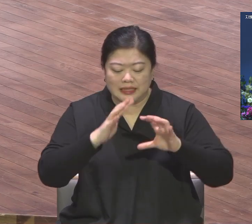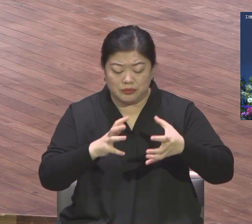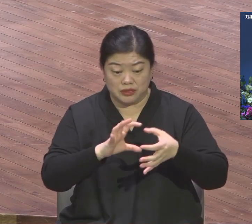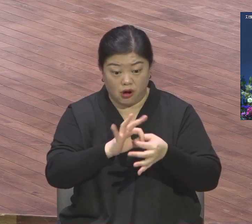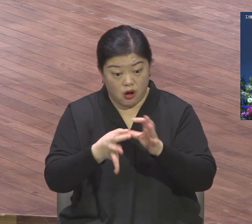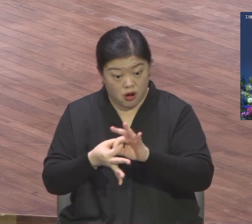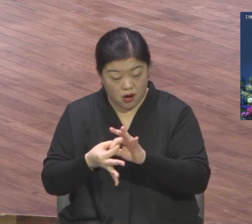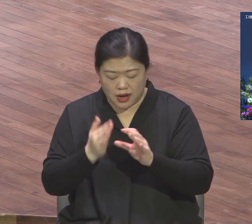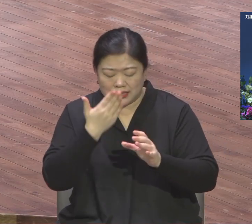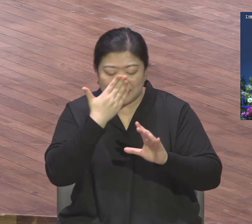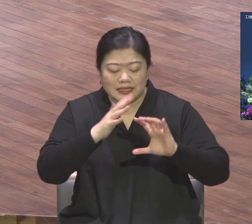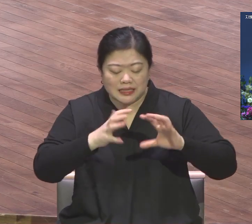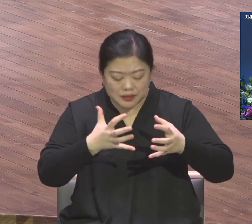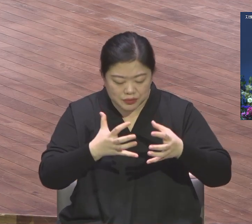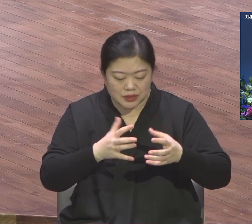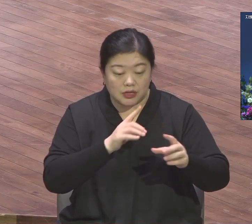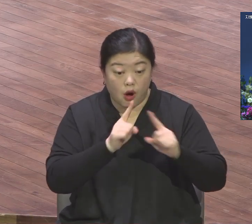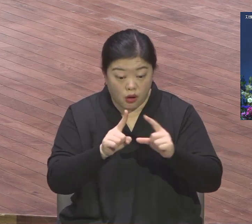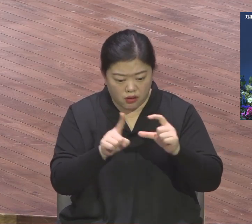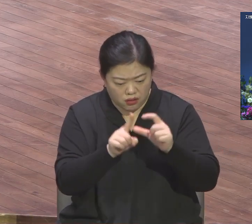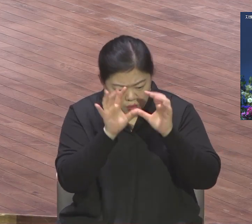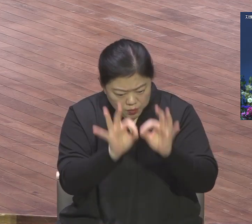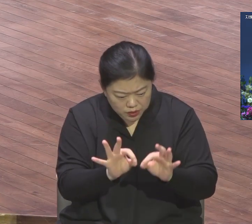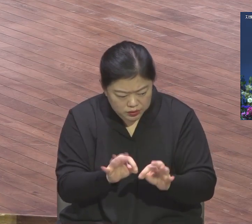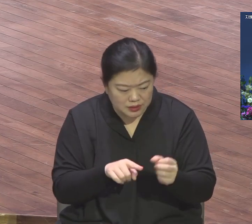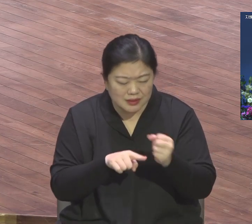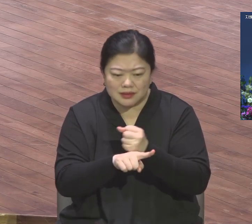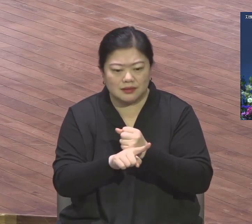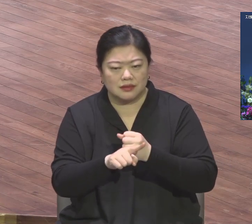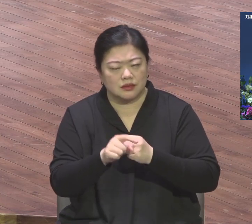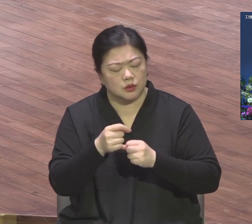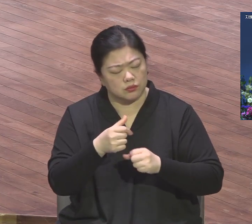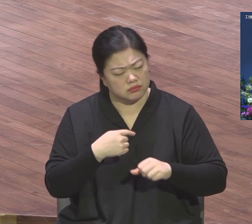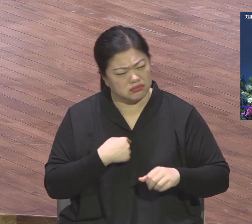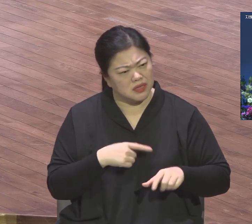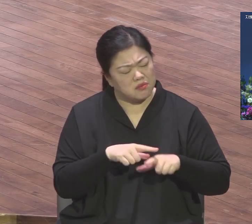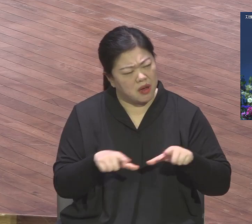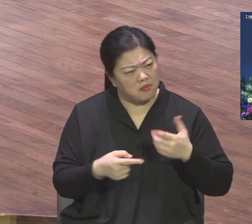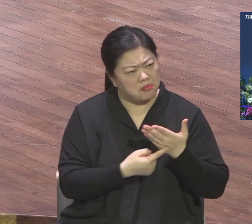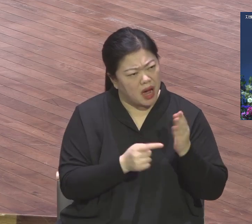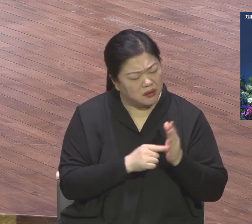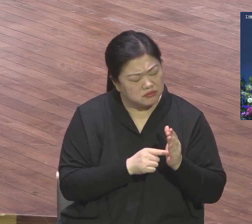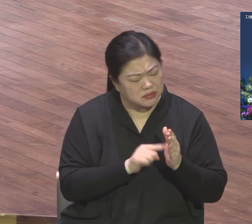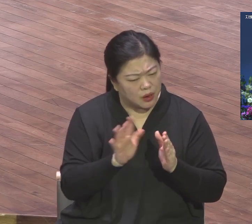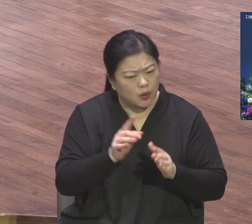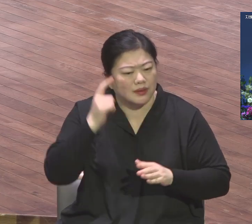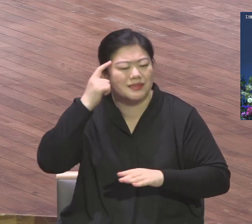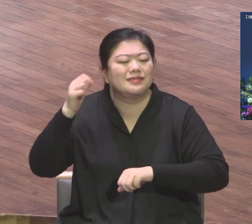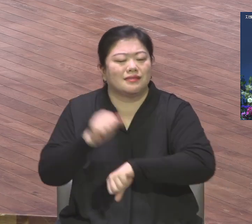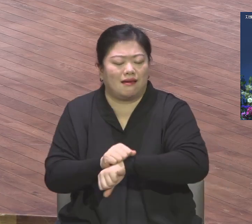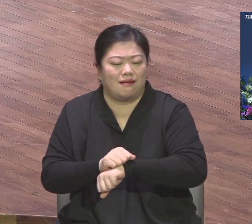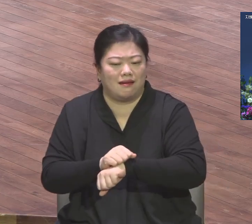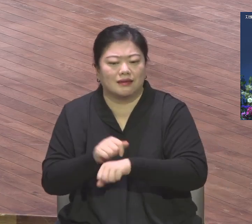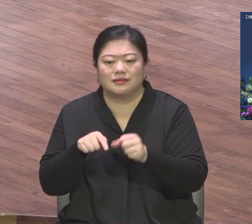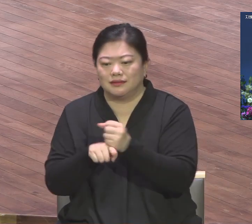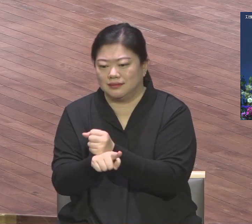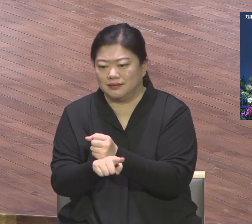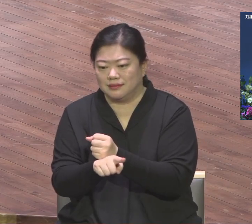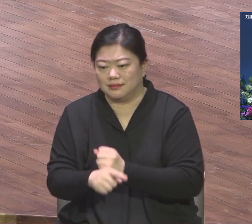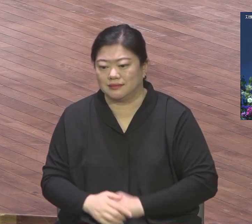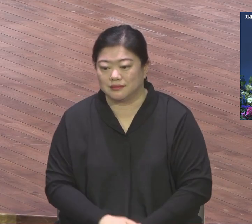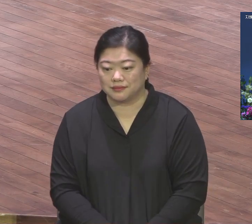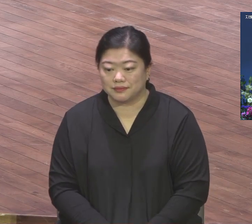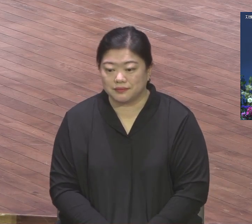지정의를 포함하는 전인격적 개념을 담고 있어요. 이 지혜란 말이. 자, 이